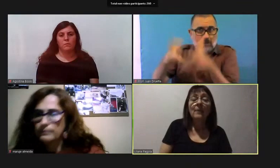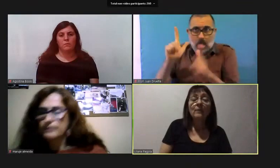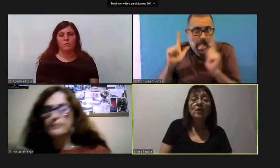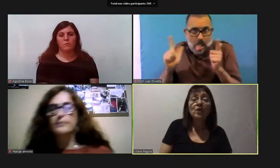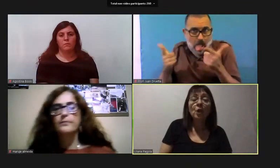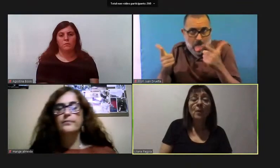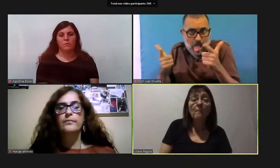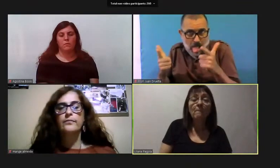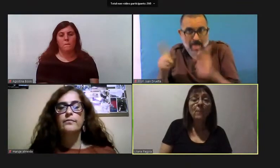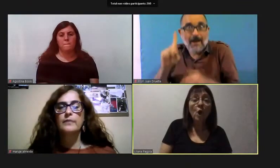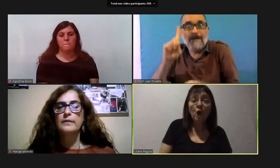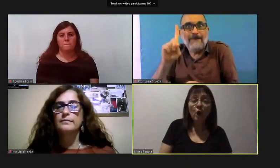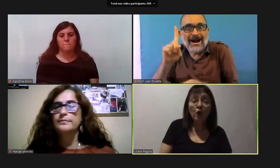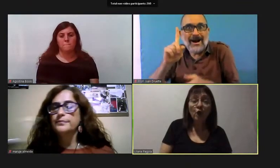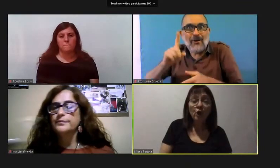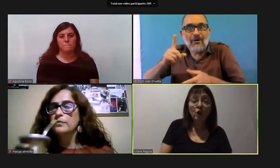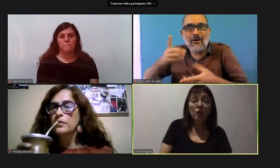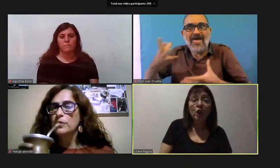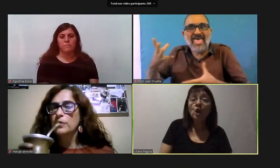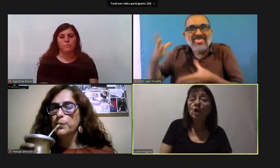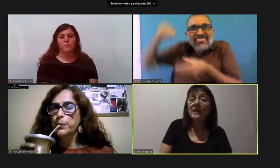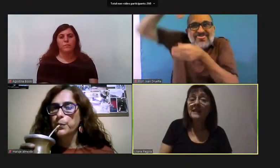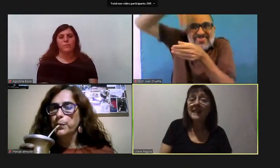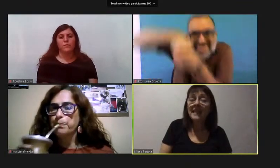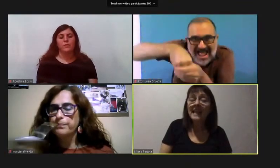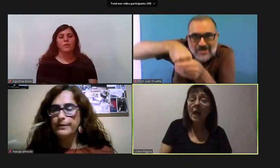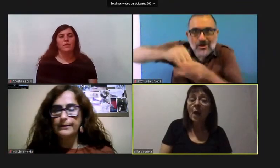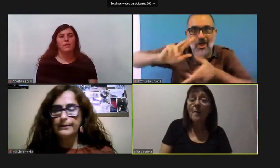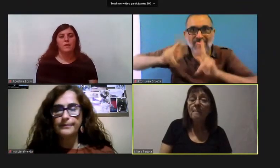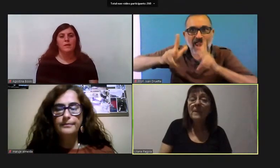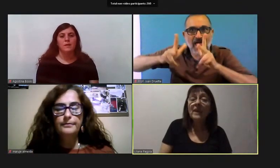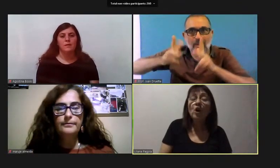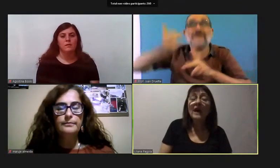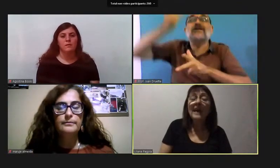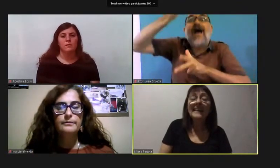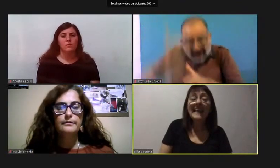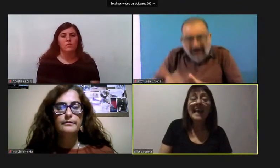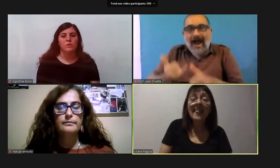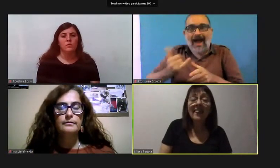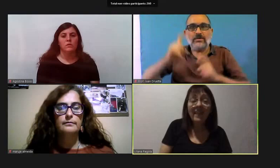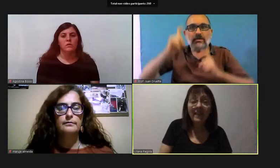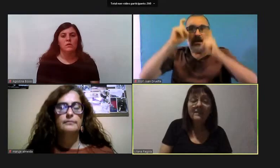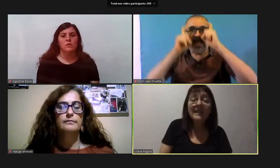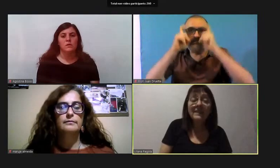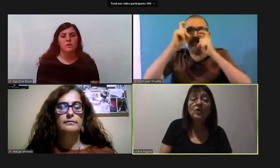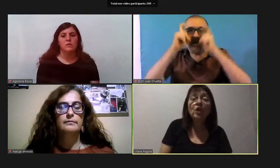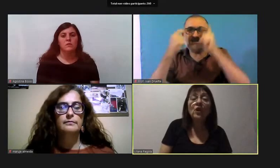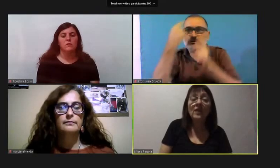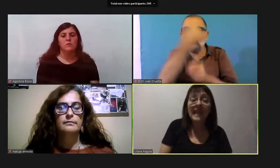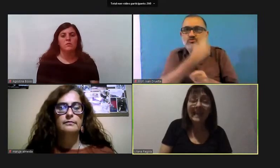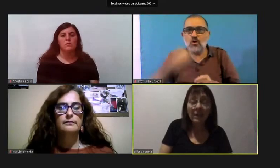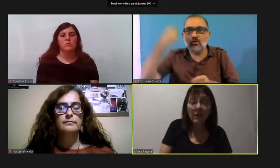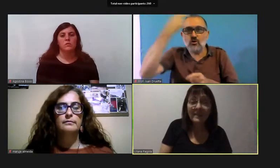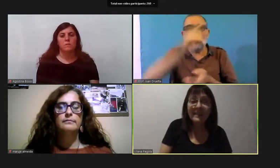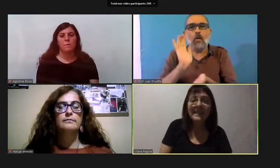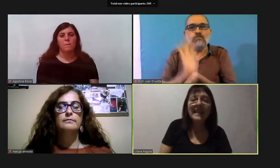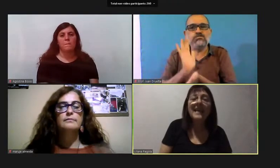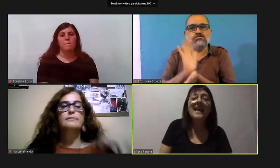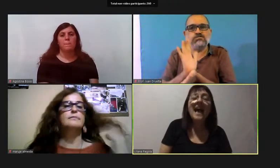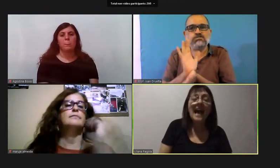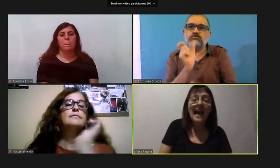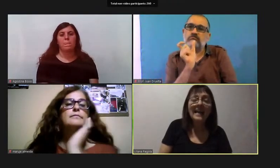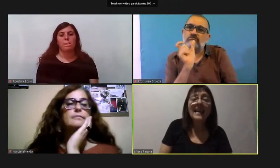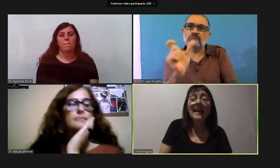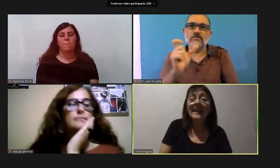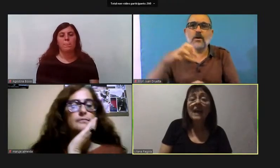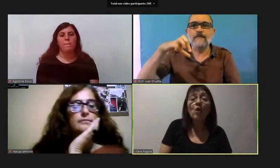La preposición por no tiene seña, pero está dentro de la lengua de